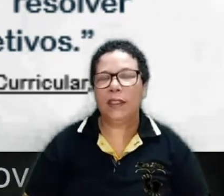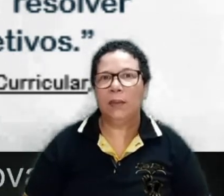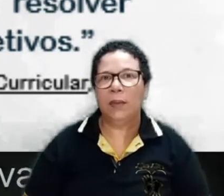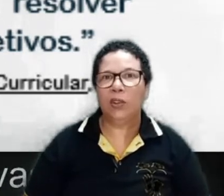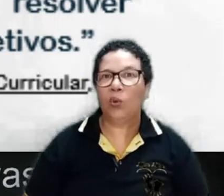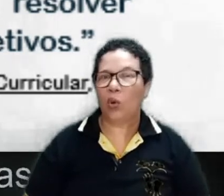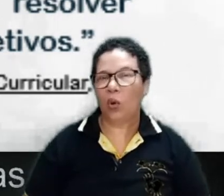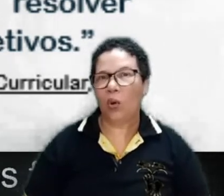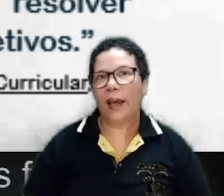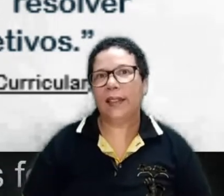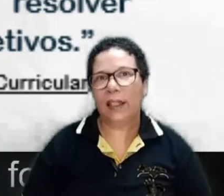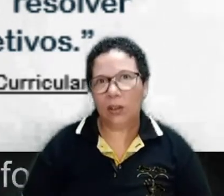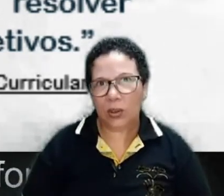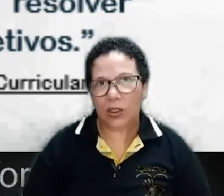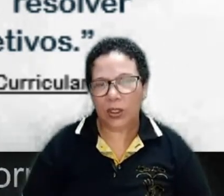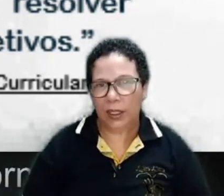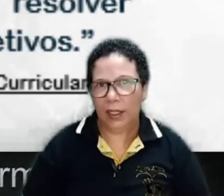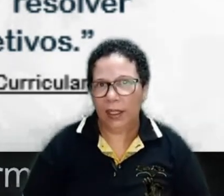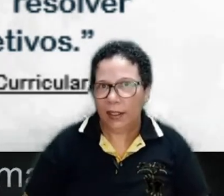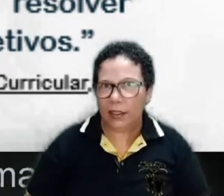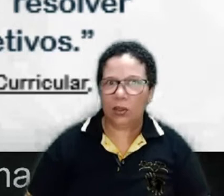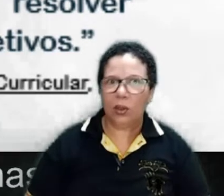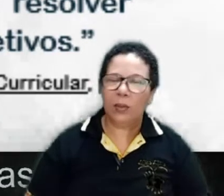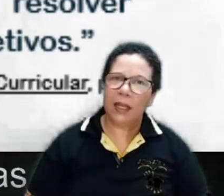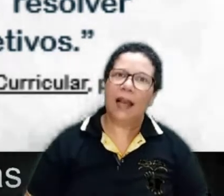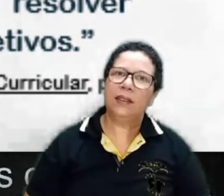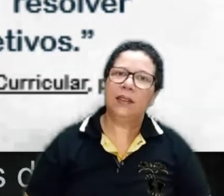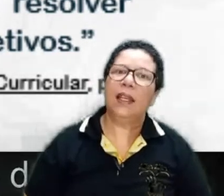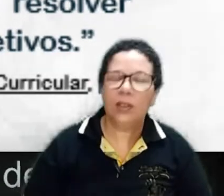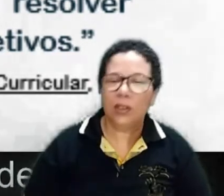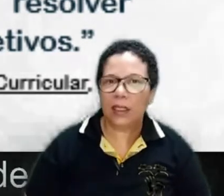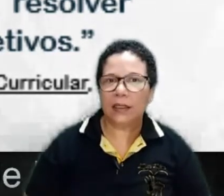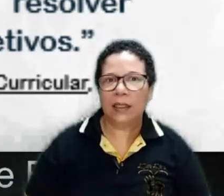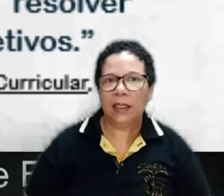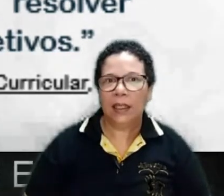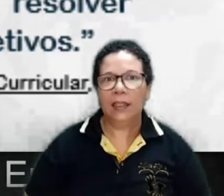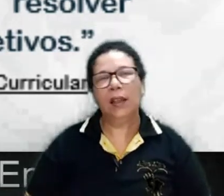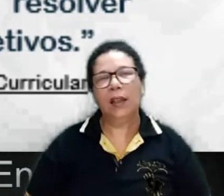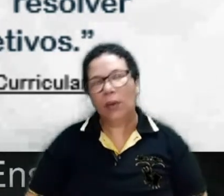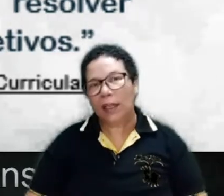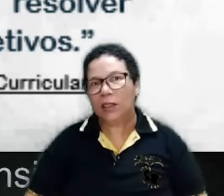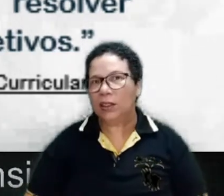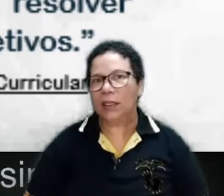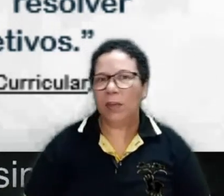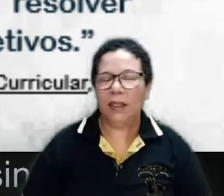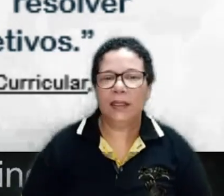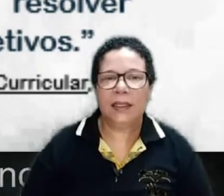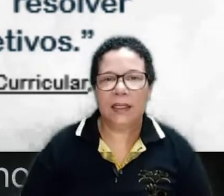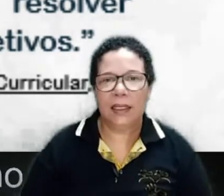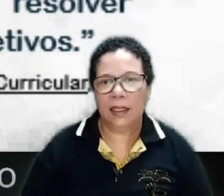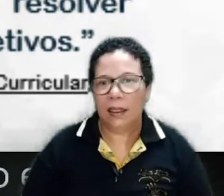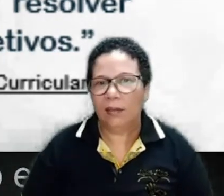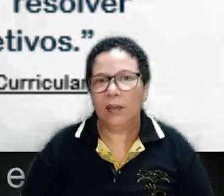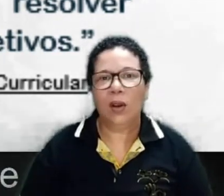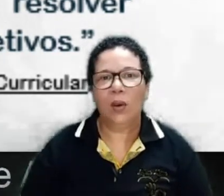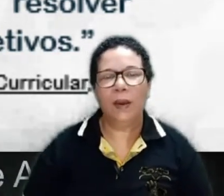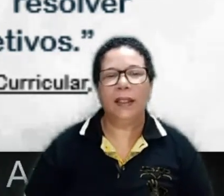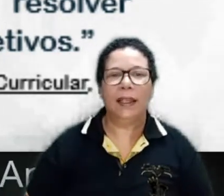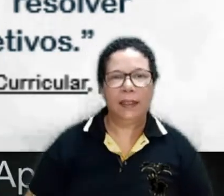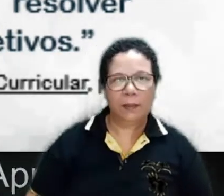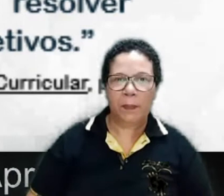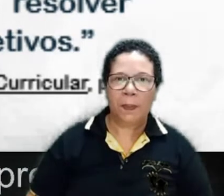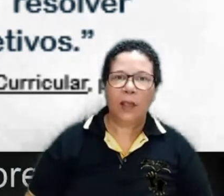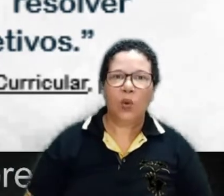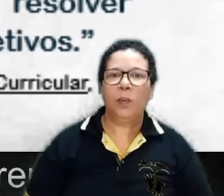o conhecimento com a tecnologia e sobre as tecnologias. Então, o que diz a BNCC? Vamos